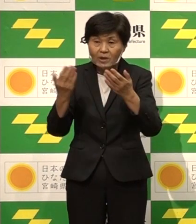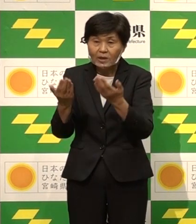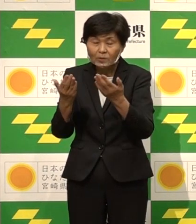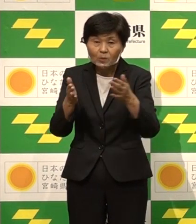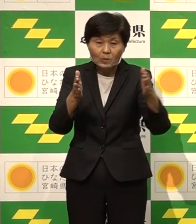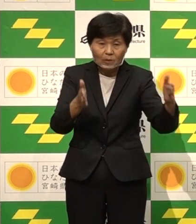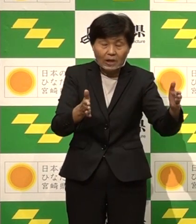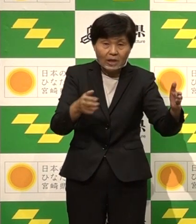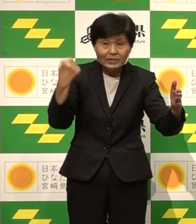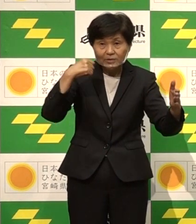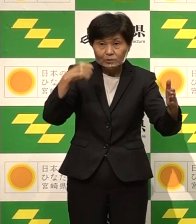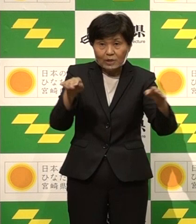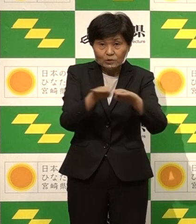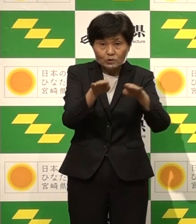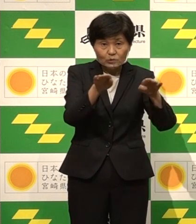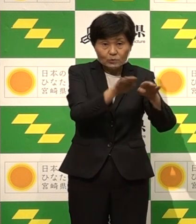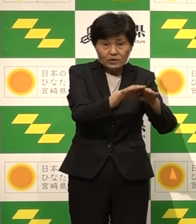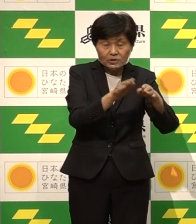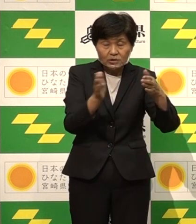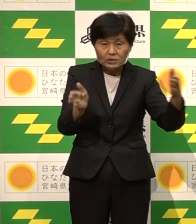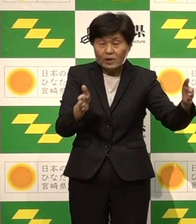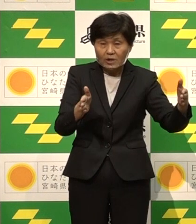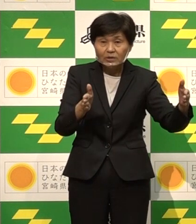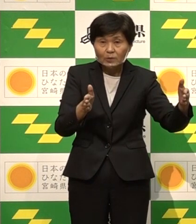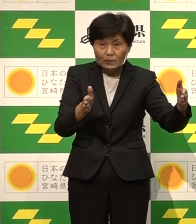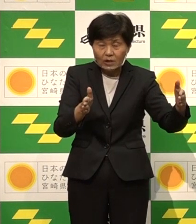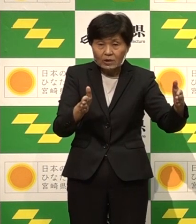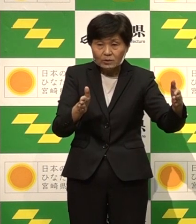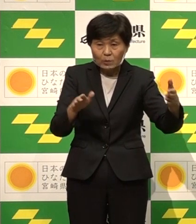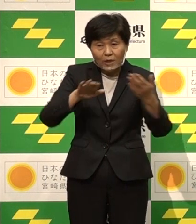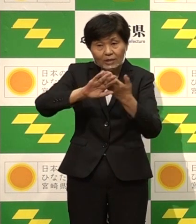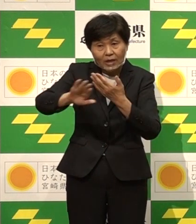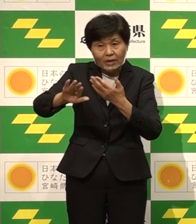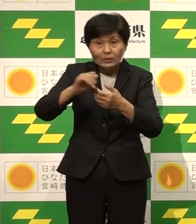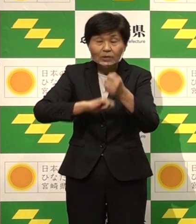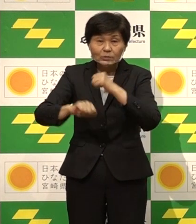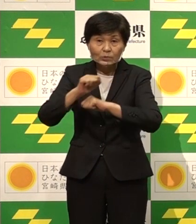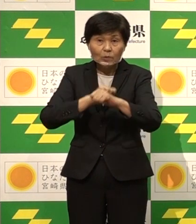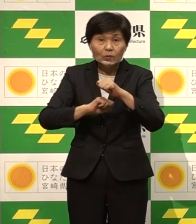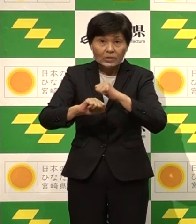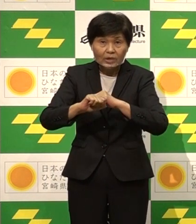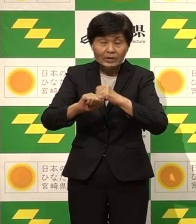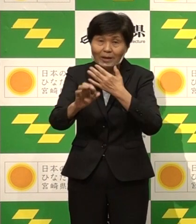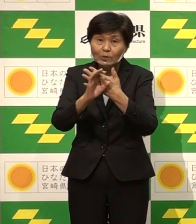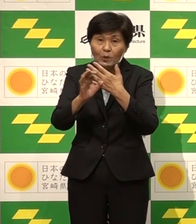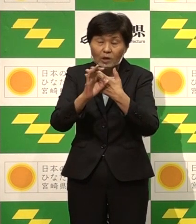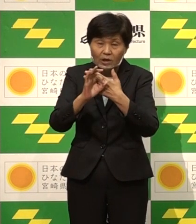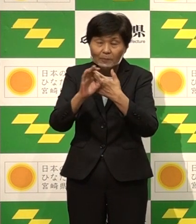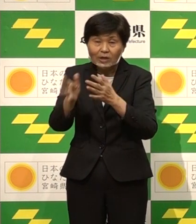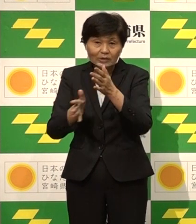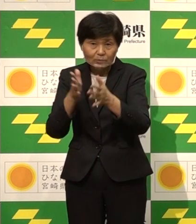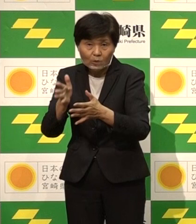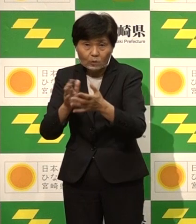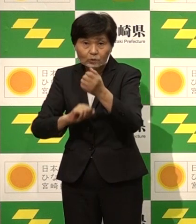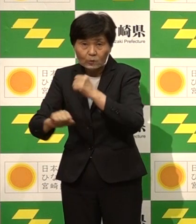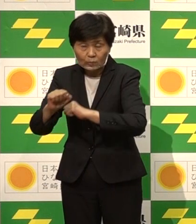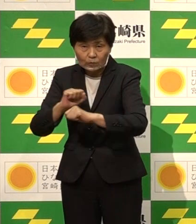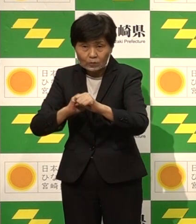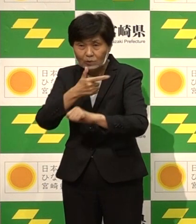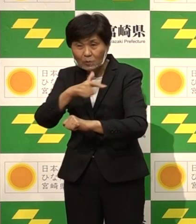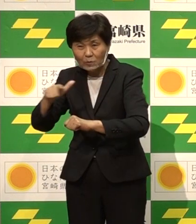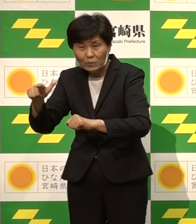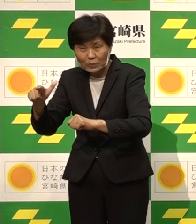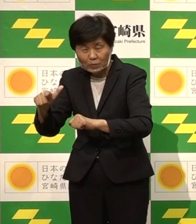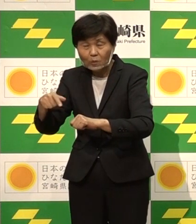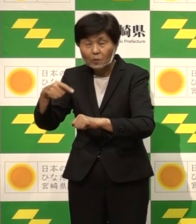になる場合はそれ以外の活動の中で、例えばスポーツ活動だとか習い事